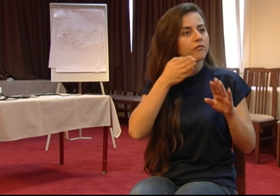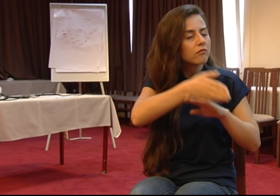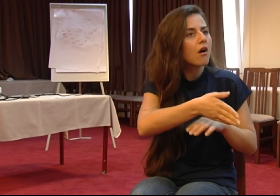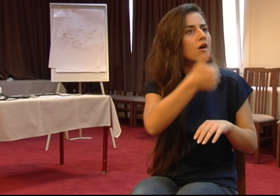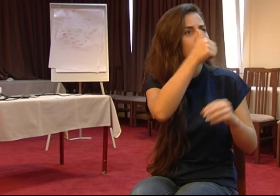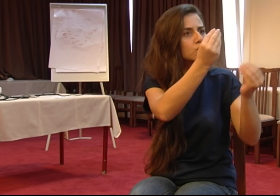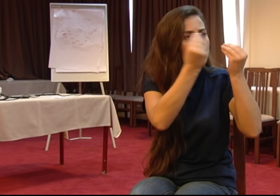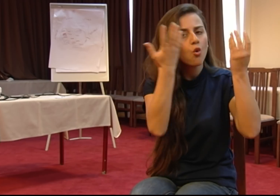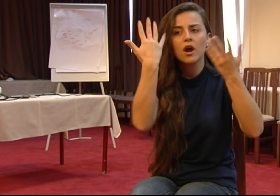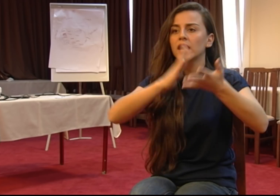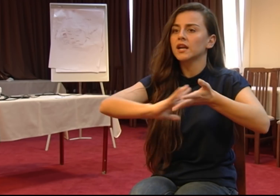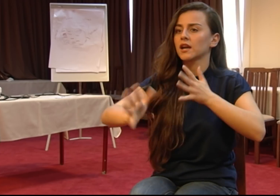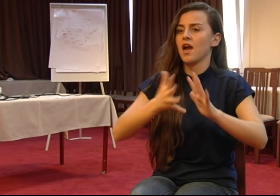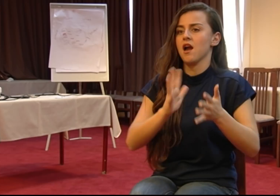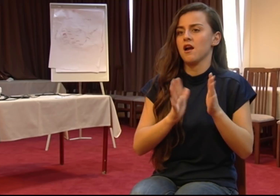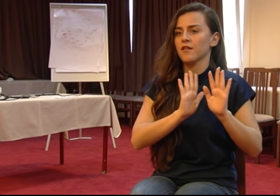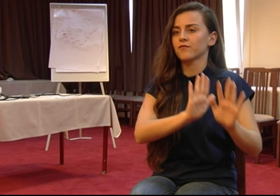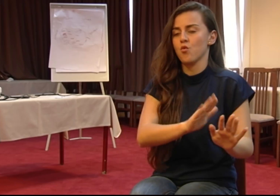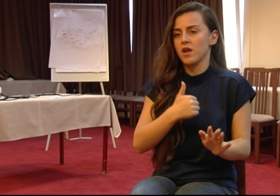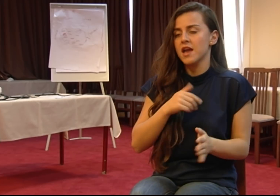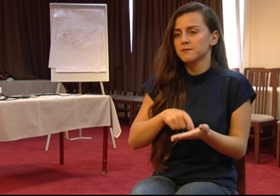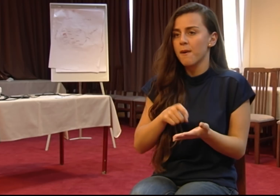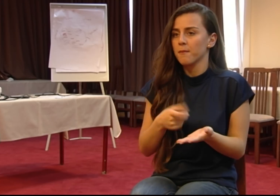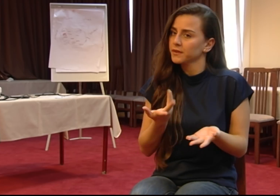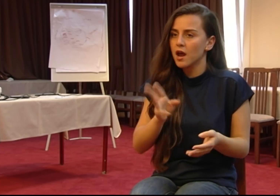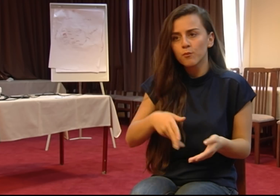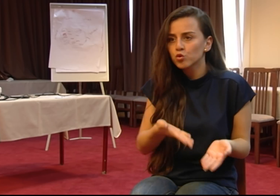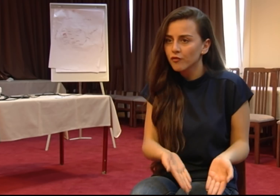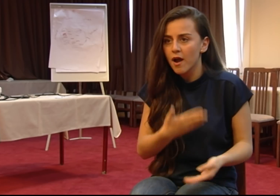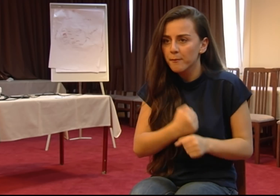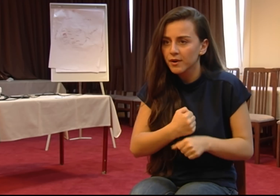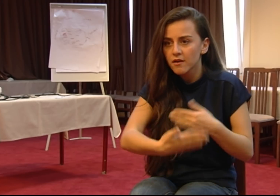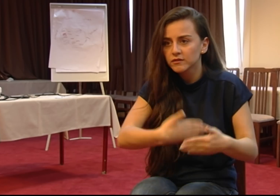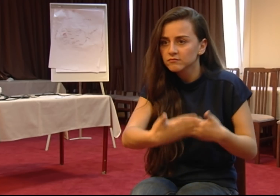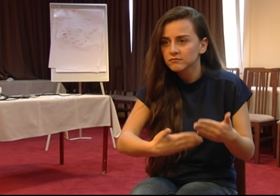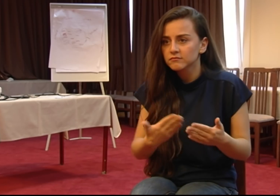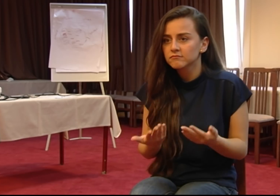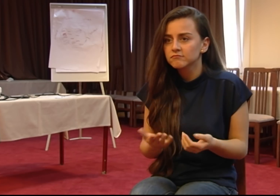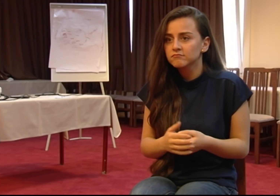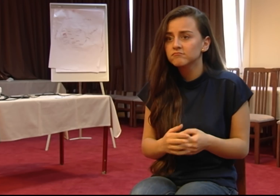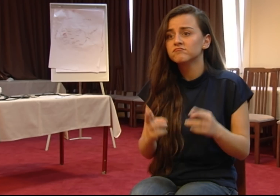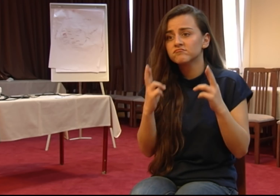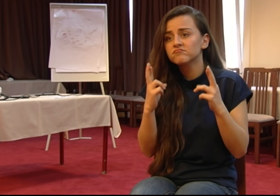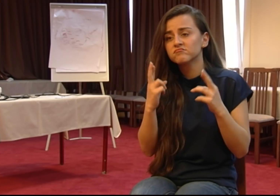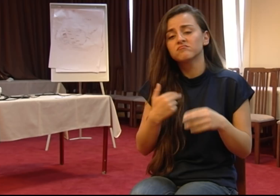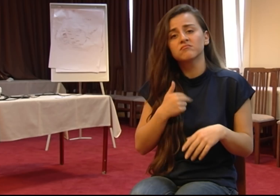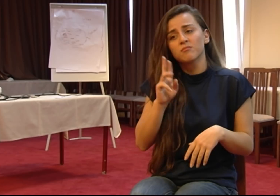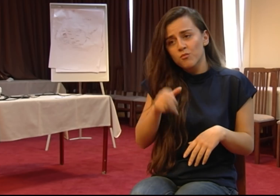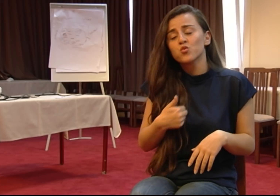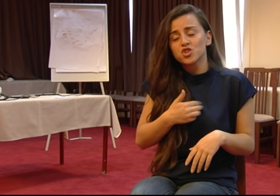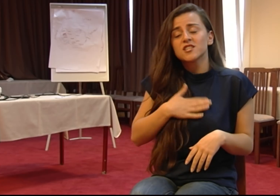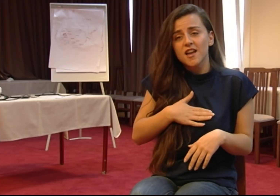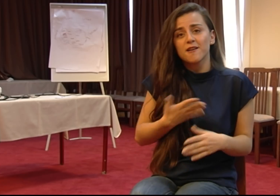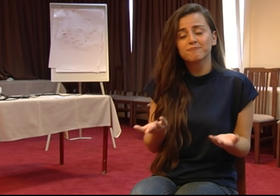сакам да никне и кај нас во Македонија црква, во која ние глувите лица ќе одиме на богослужба и ќе не подучуваат на